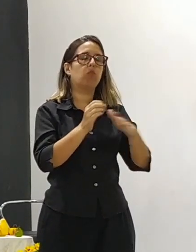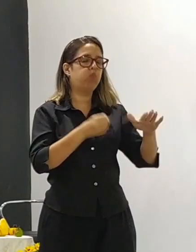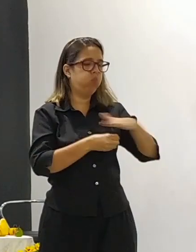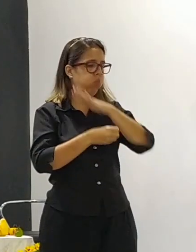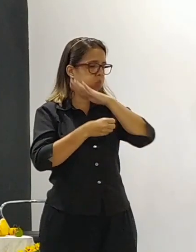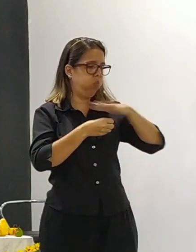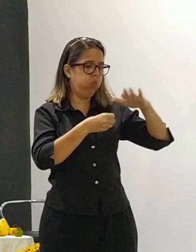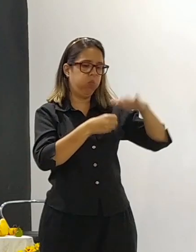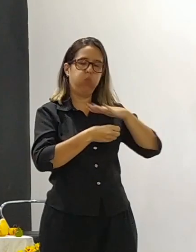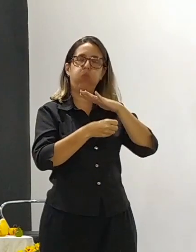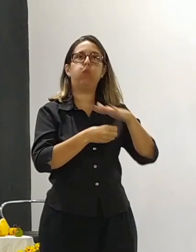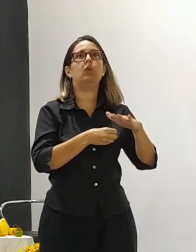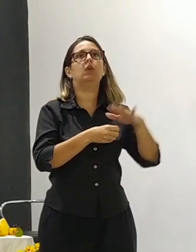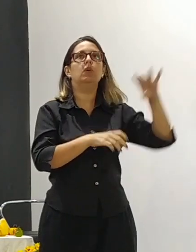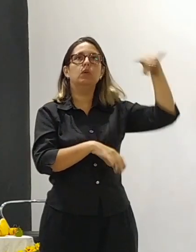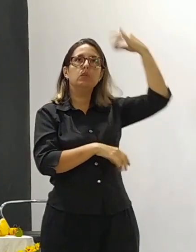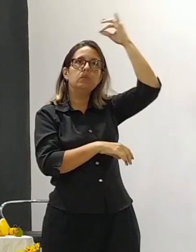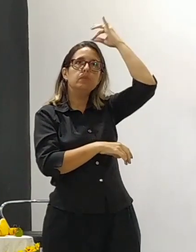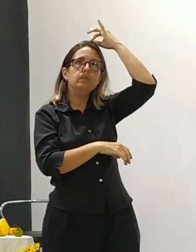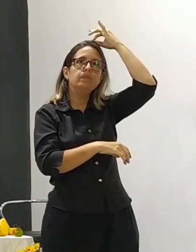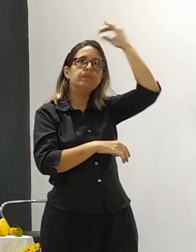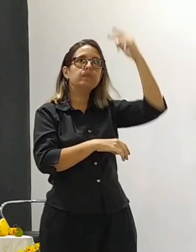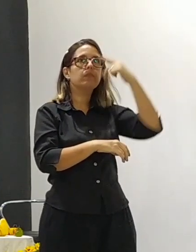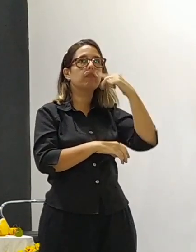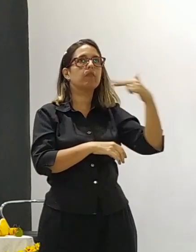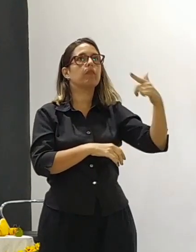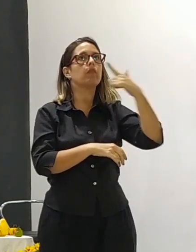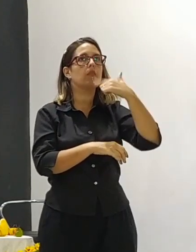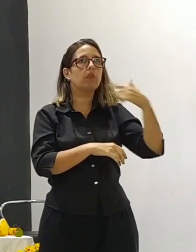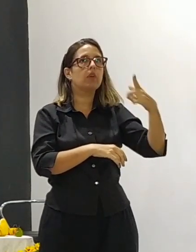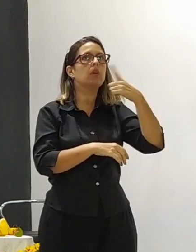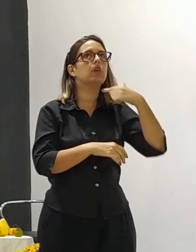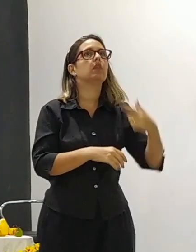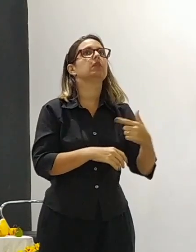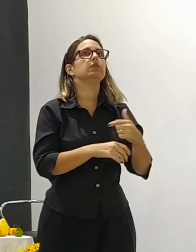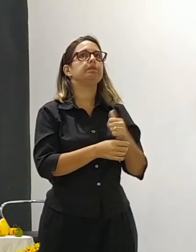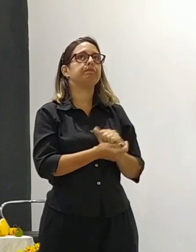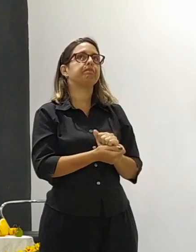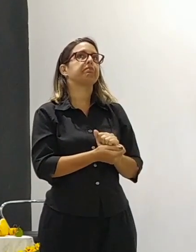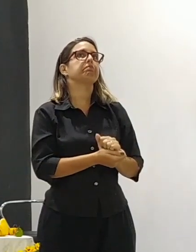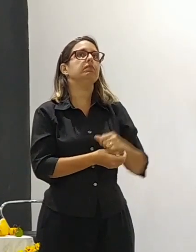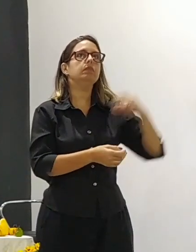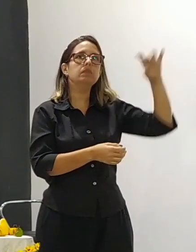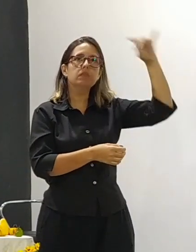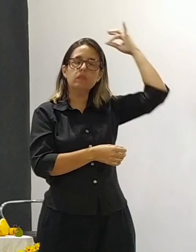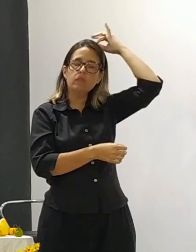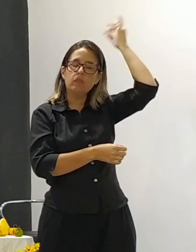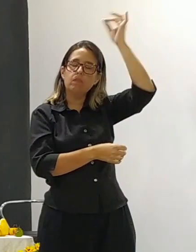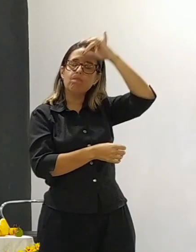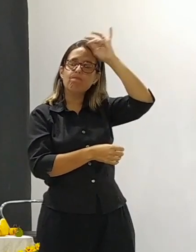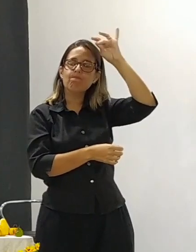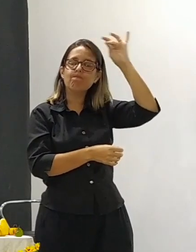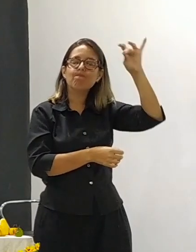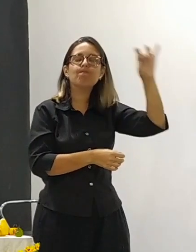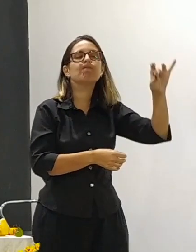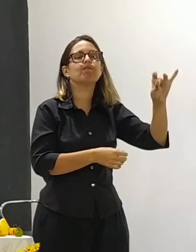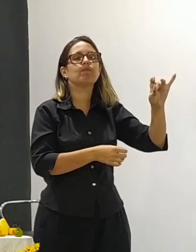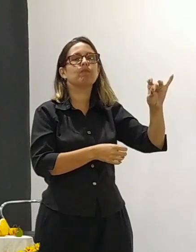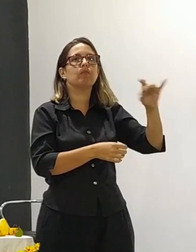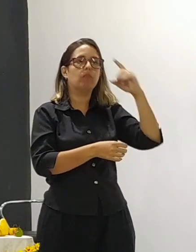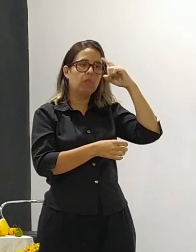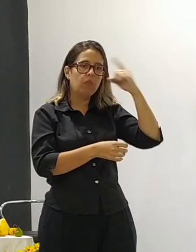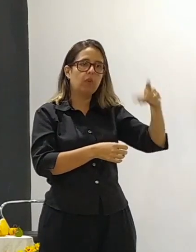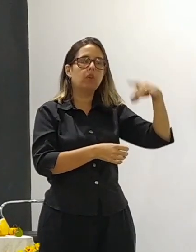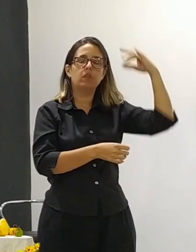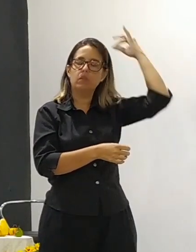Santo, e começaram a falar outras línguas, conforme o Espírito lhes concedia que falassem.